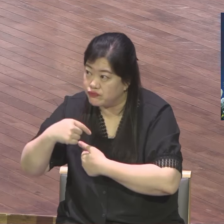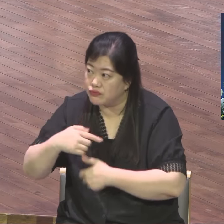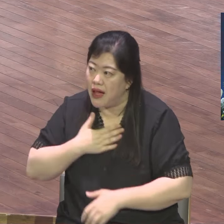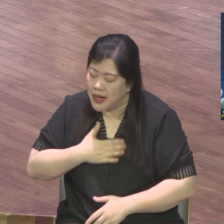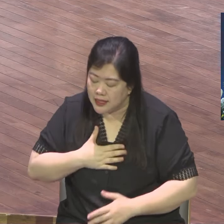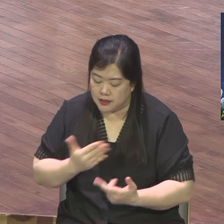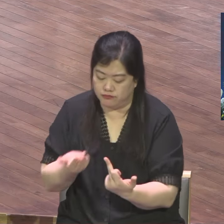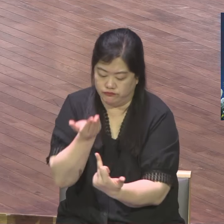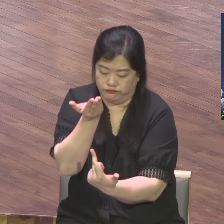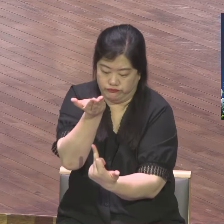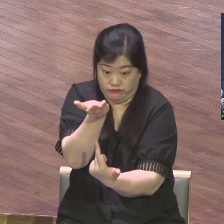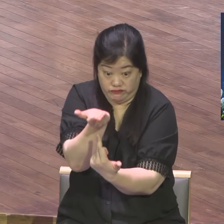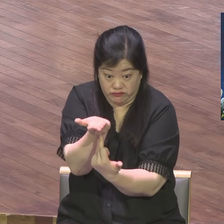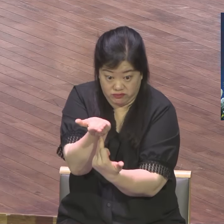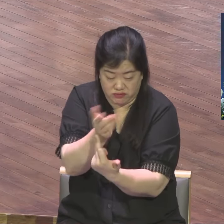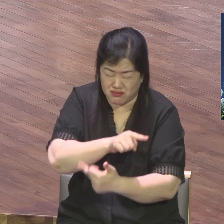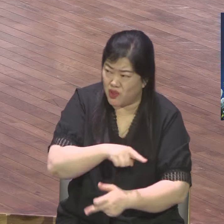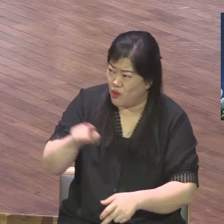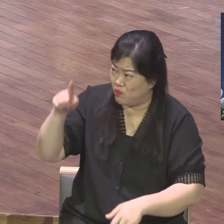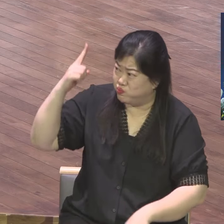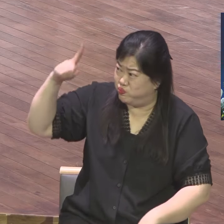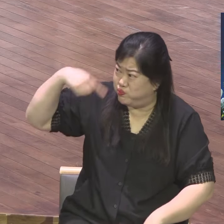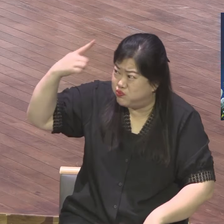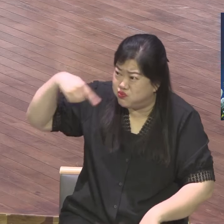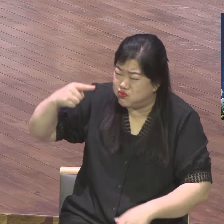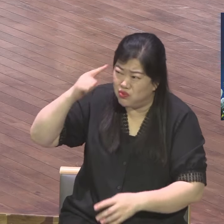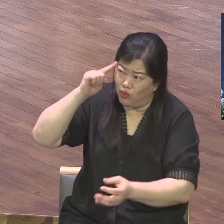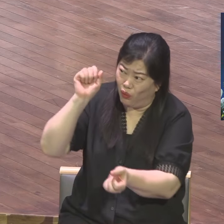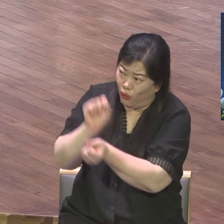홍수 심판의 유일한 응답.